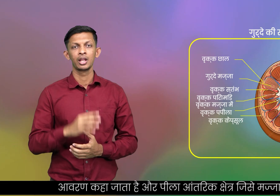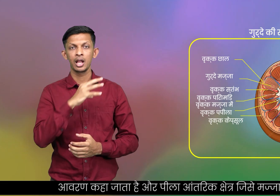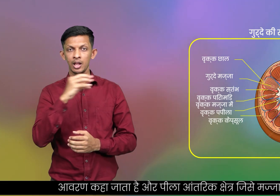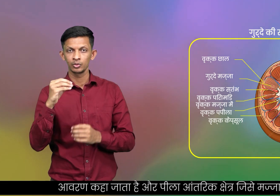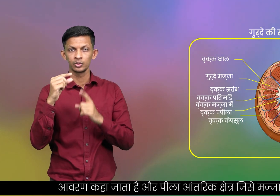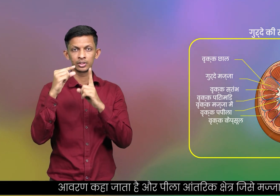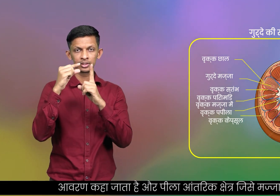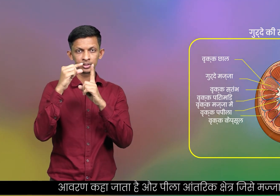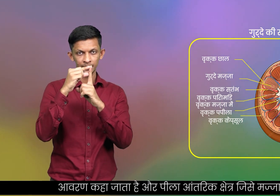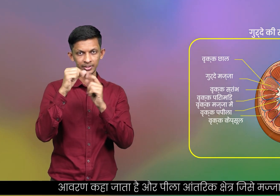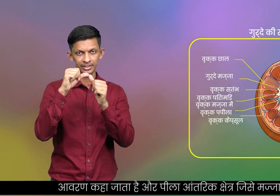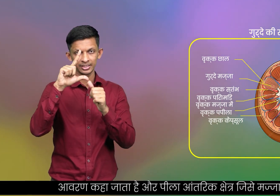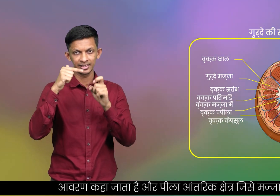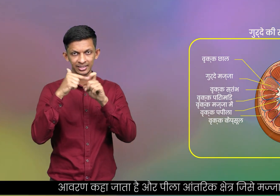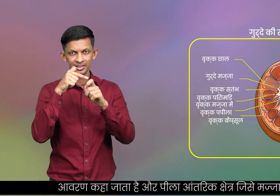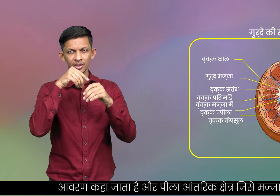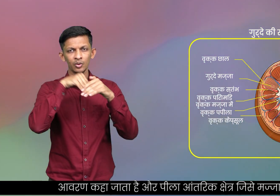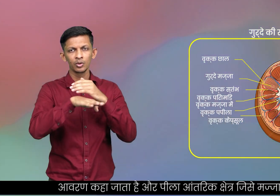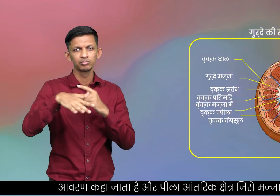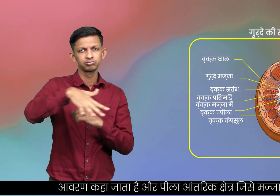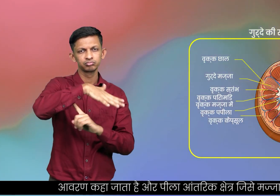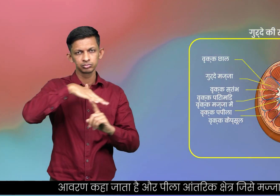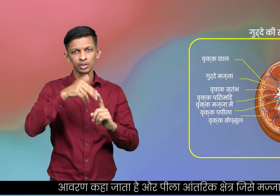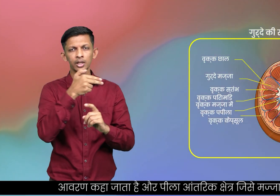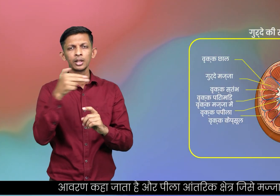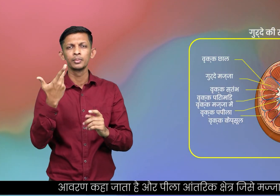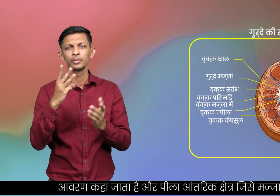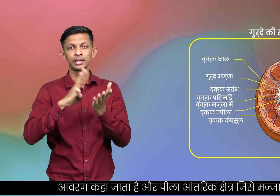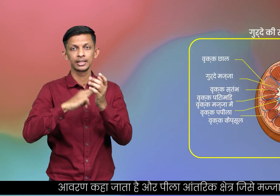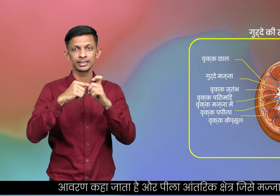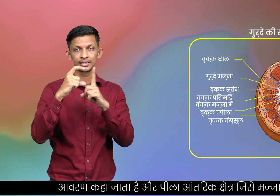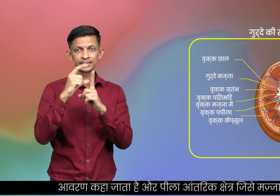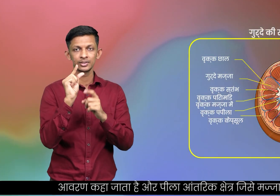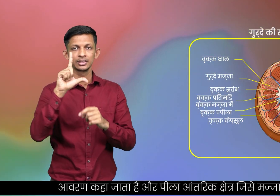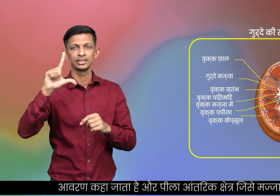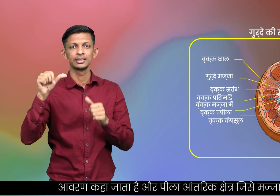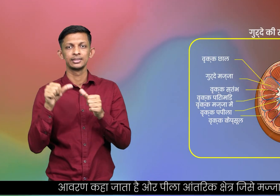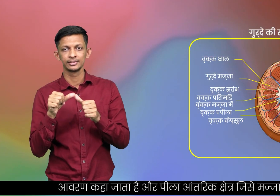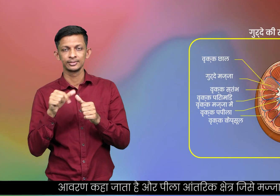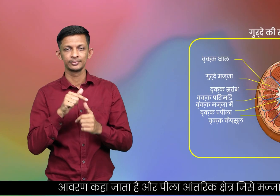है और पीला आंतरिक क्षेत्र जिसे मज्जा कहा जाता है।